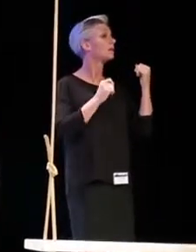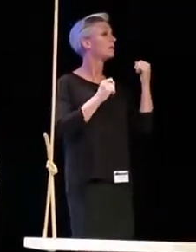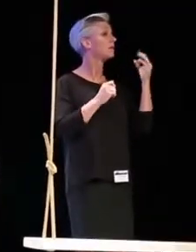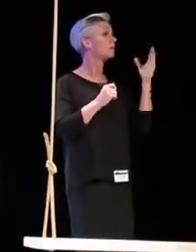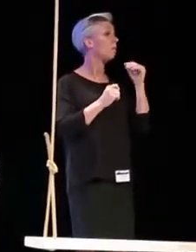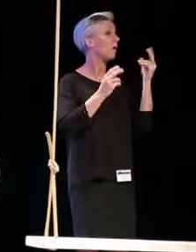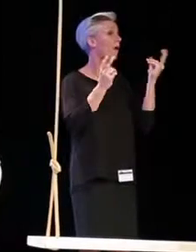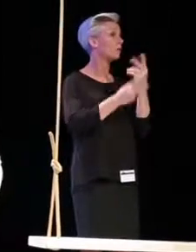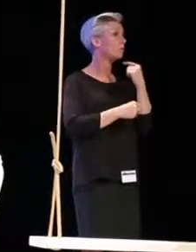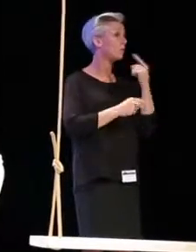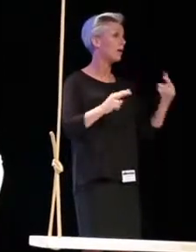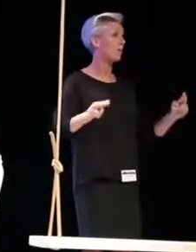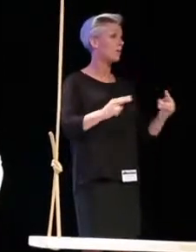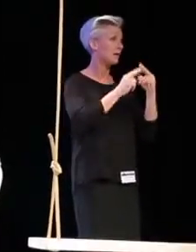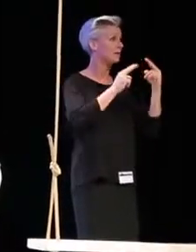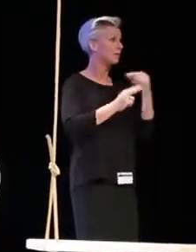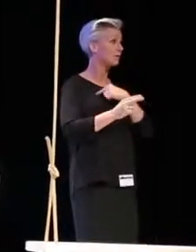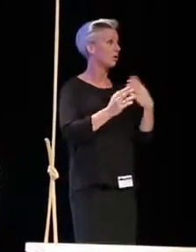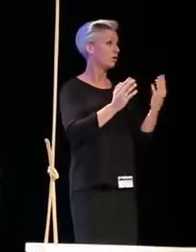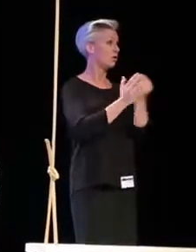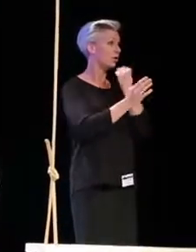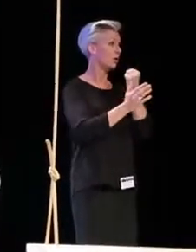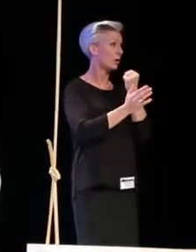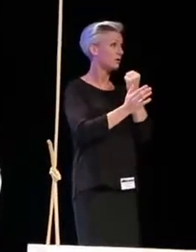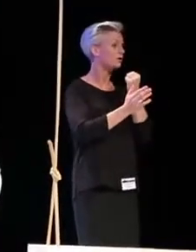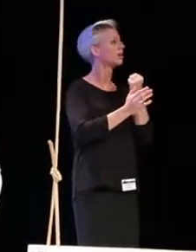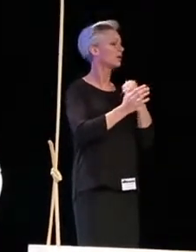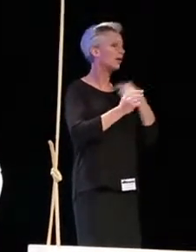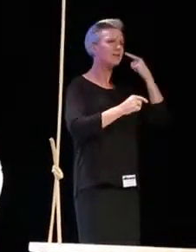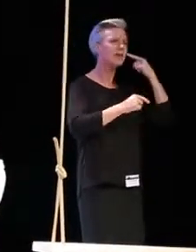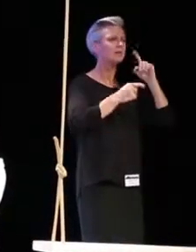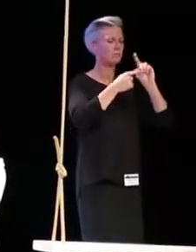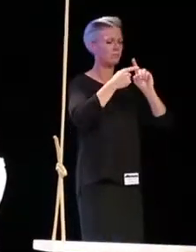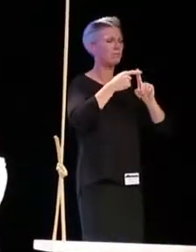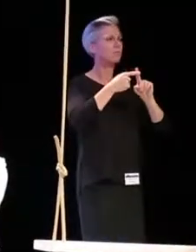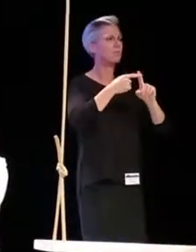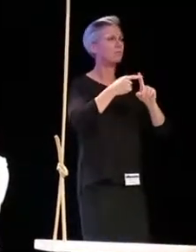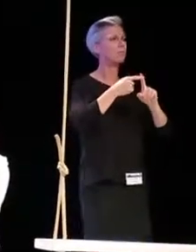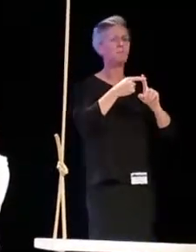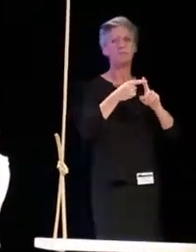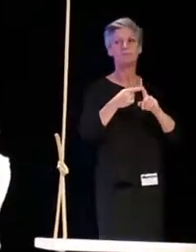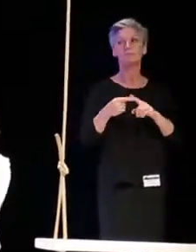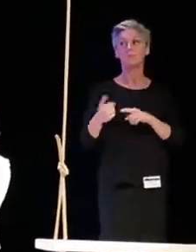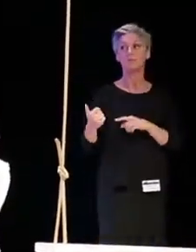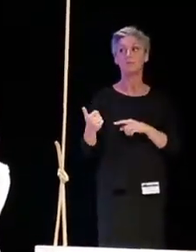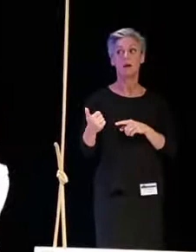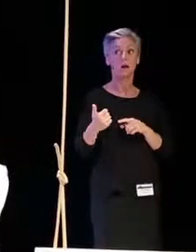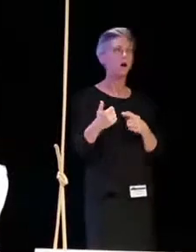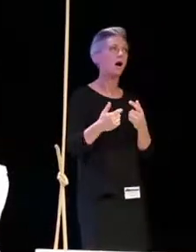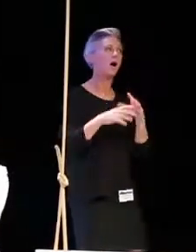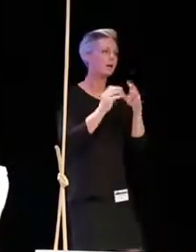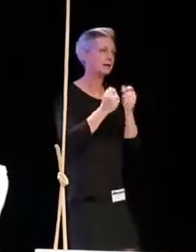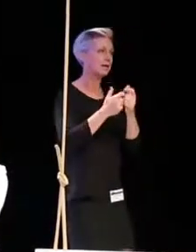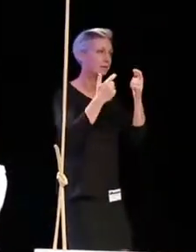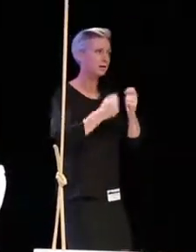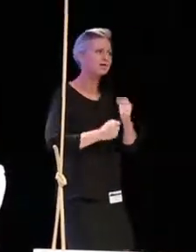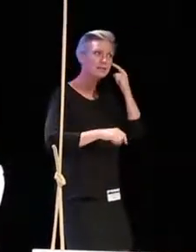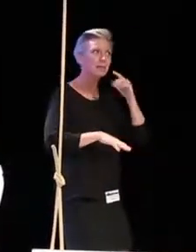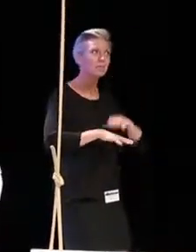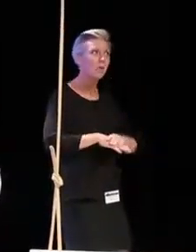framgång ändå? Vilka är kriterierna för det? Och då tror jag att kriterierna, nu spekulerar jag bara. Kör! Allt spelar sig in, va? Jag är rätt. Om det är någon